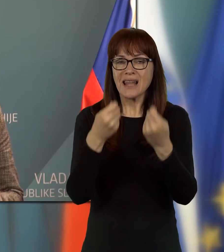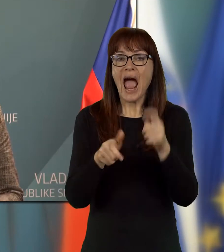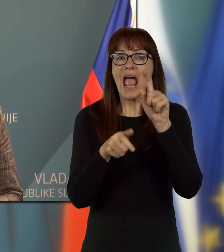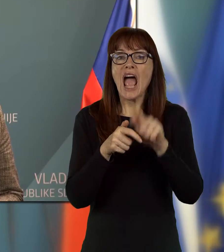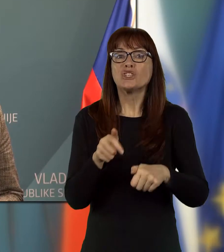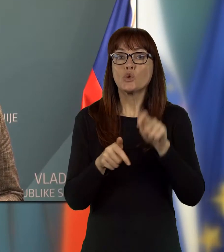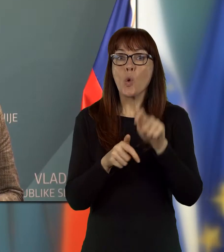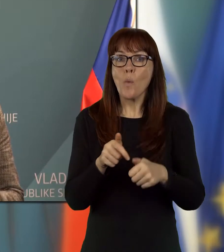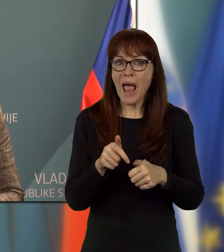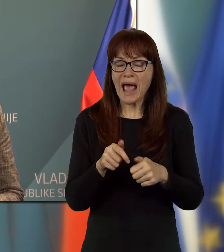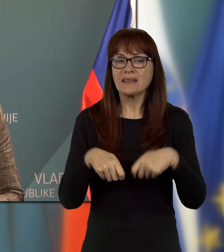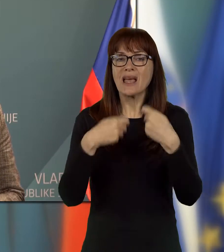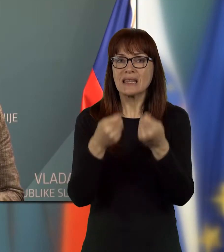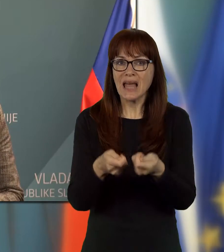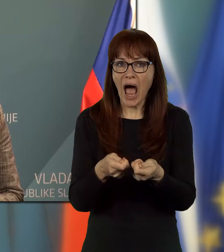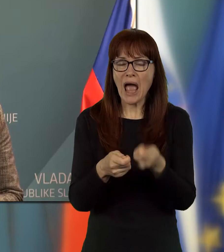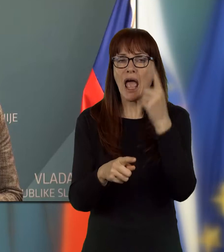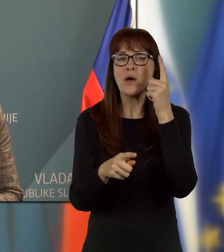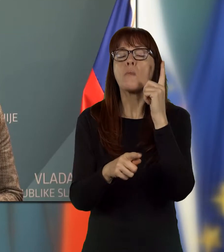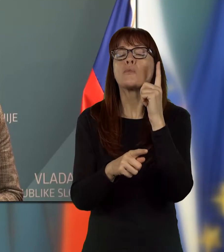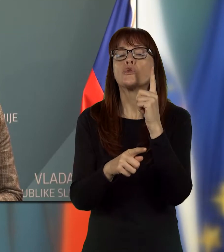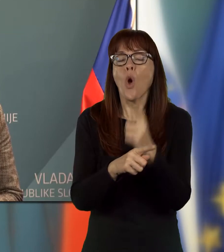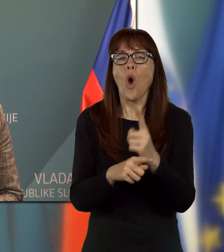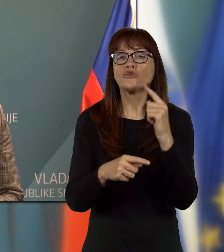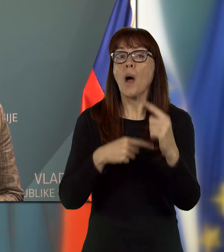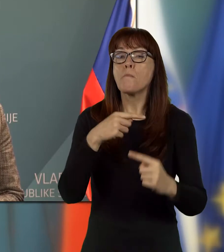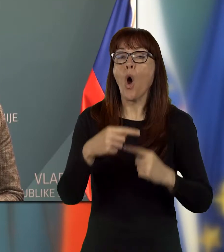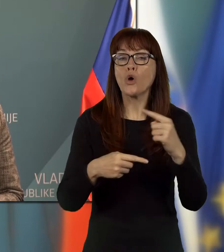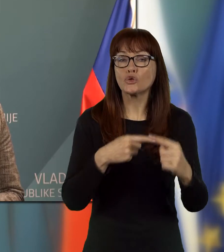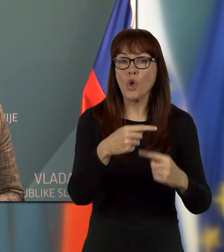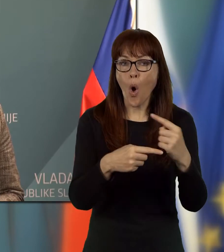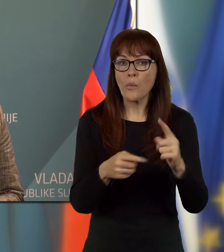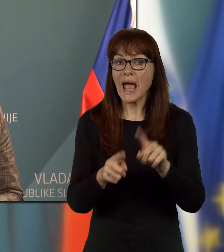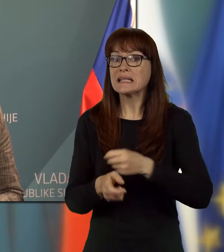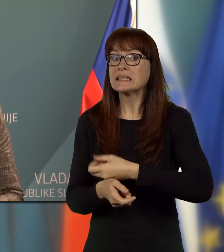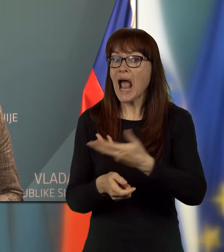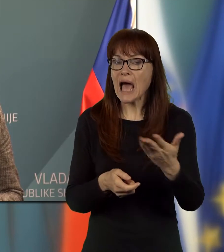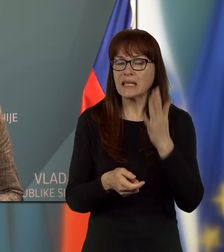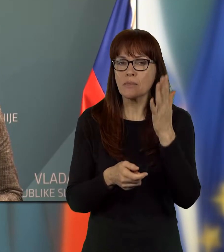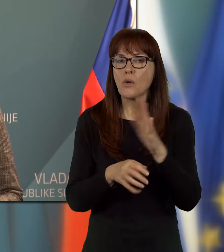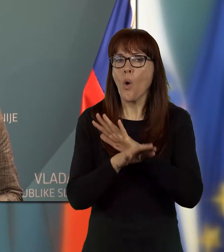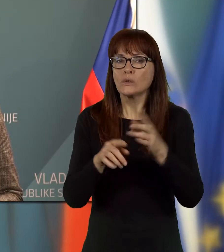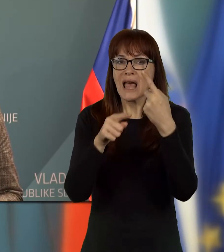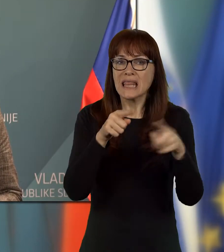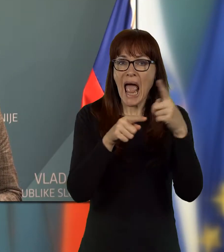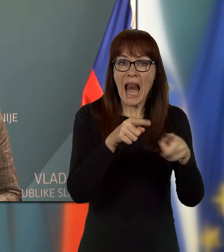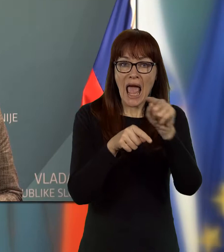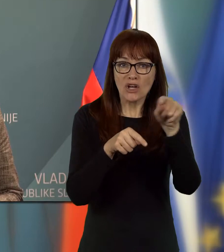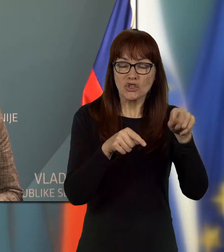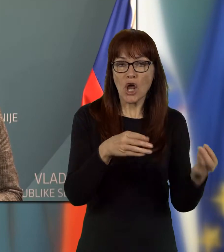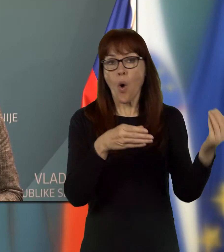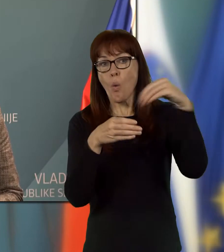daje instrumente in določa postopke, s katerimi bomo vse